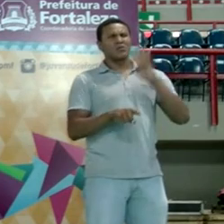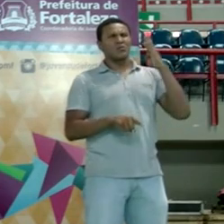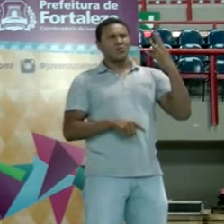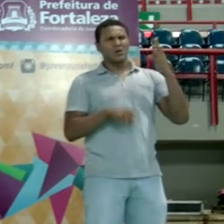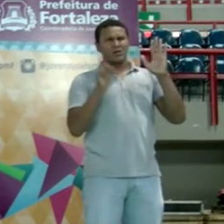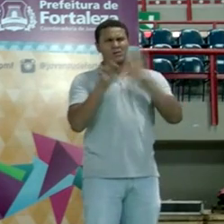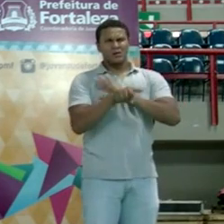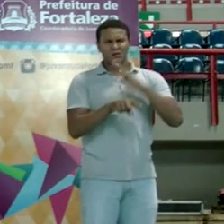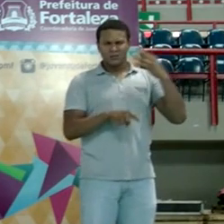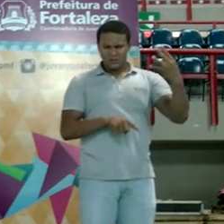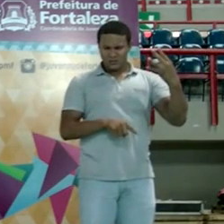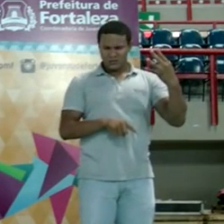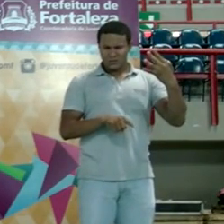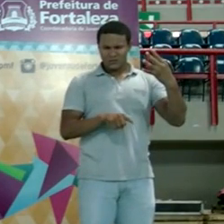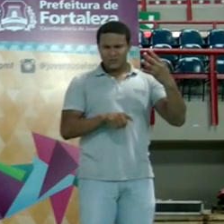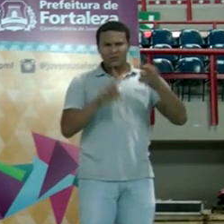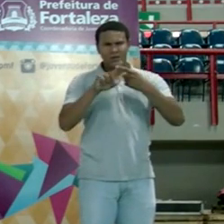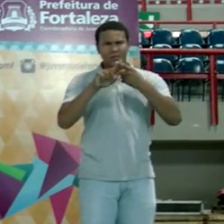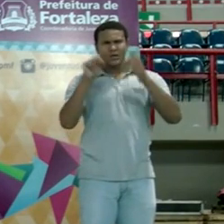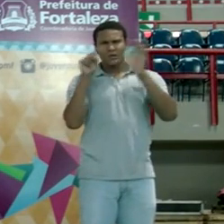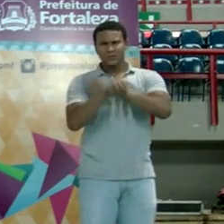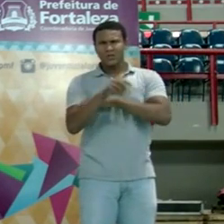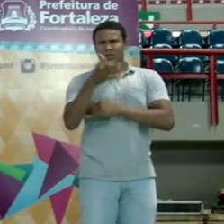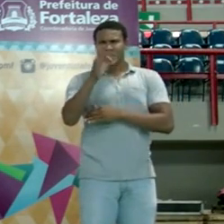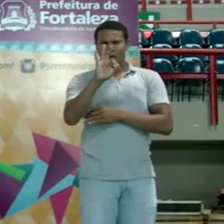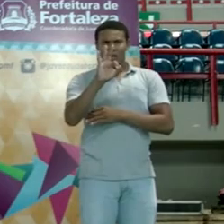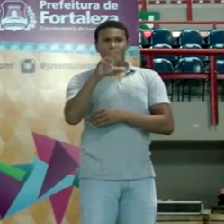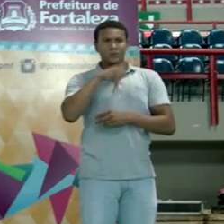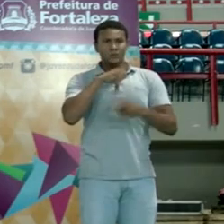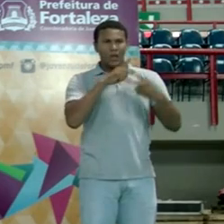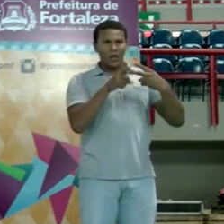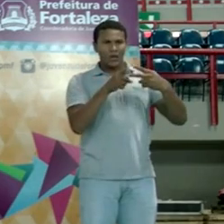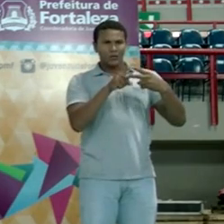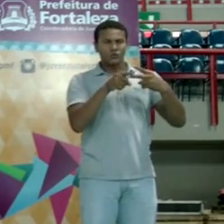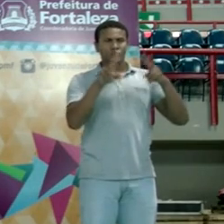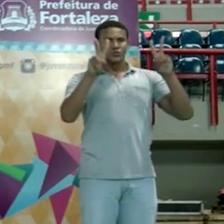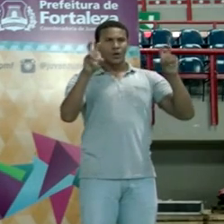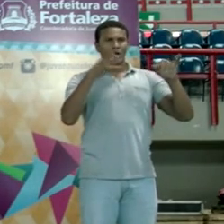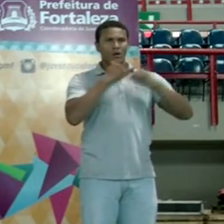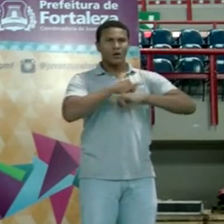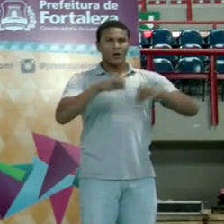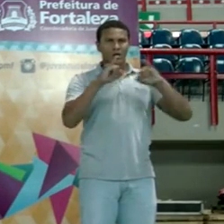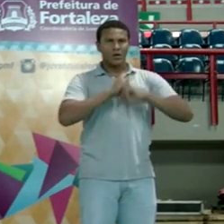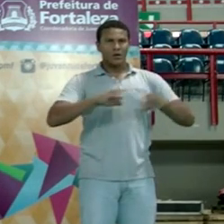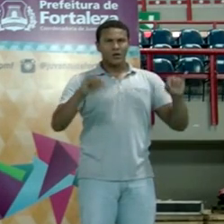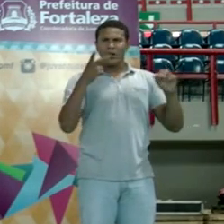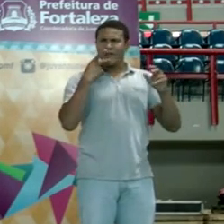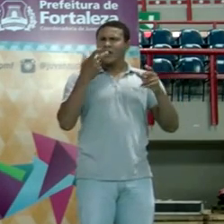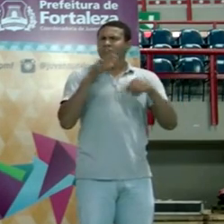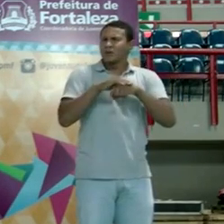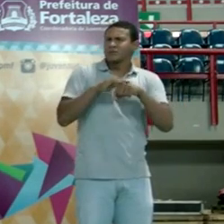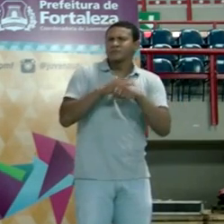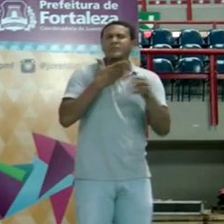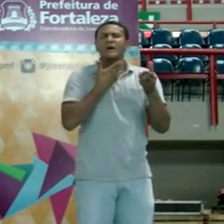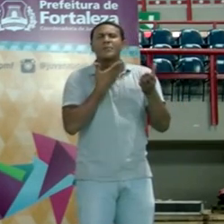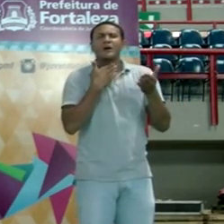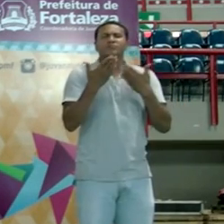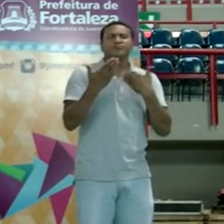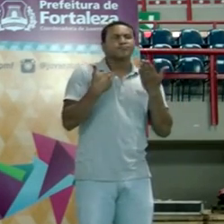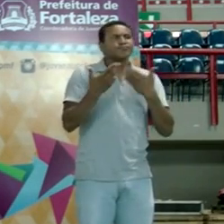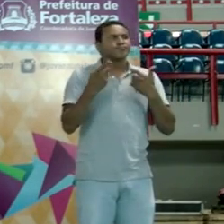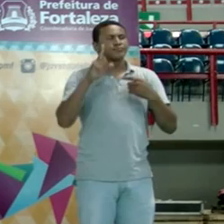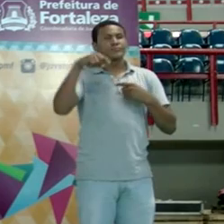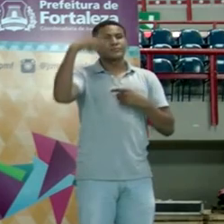questão 10, elas vão envolver aí esse tema. Então a gente vai conversando, vai batendo um papo, depois a gente resolve as questões, tá